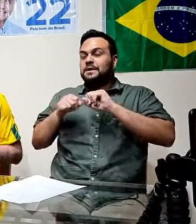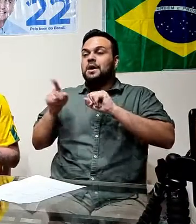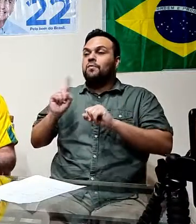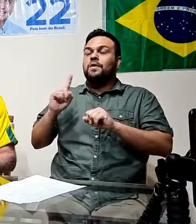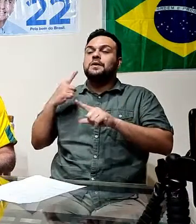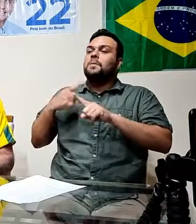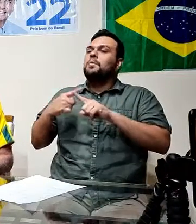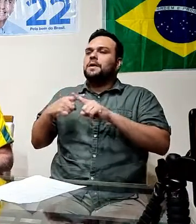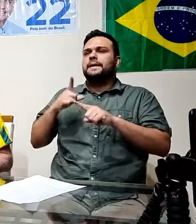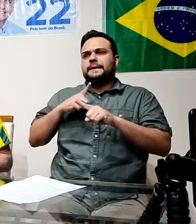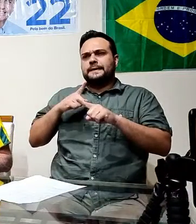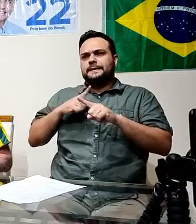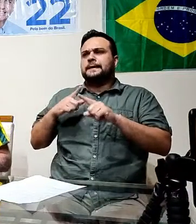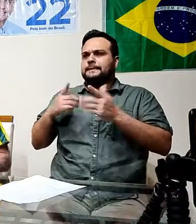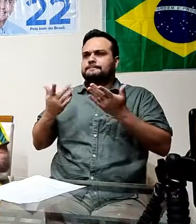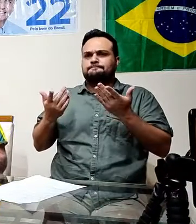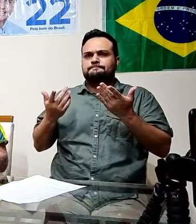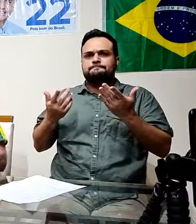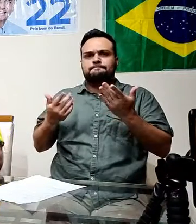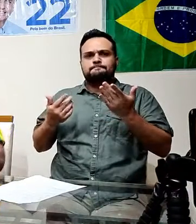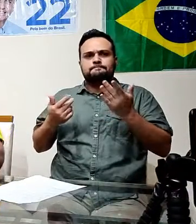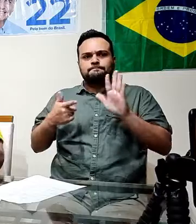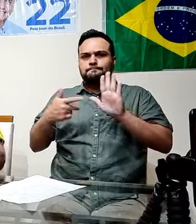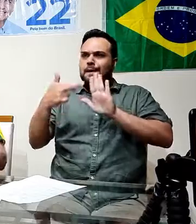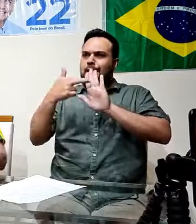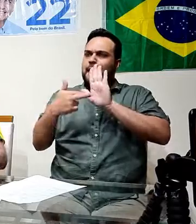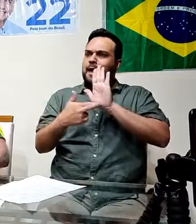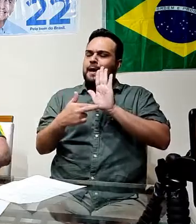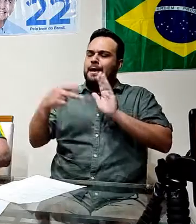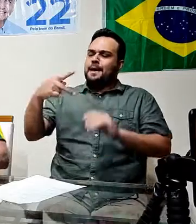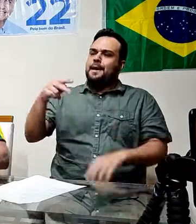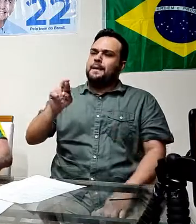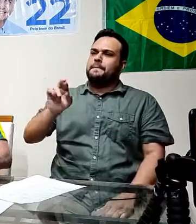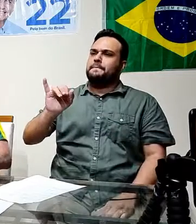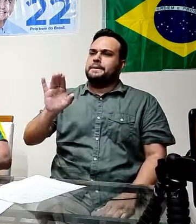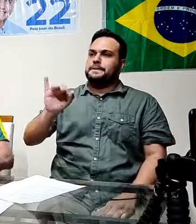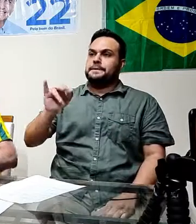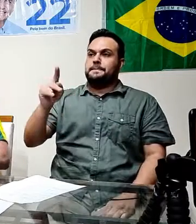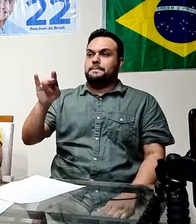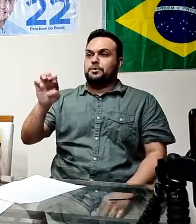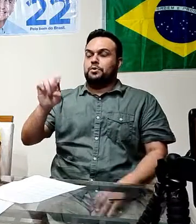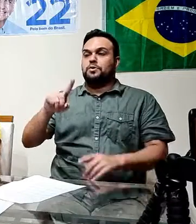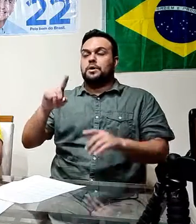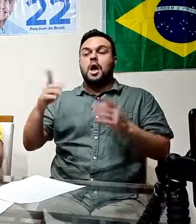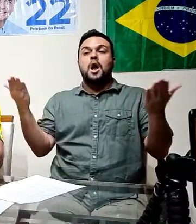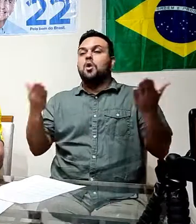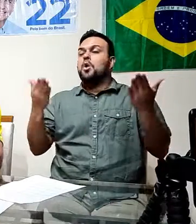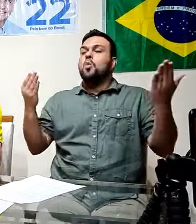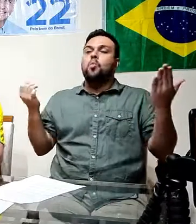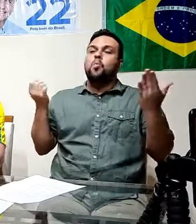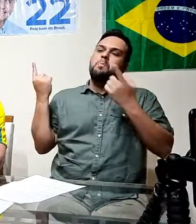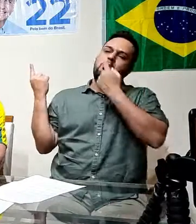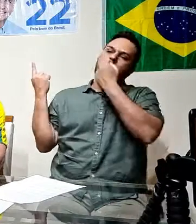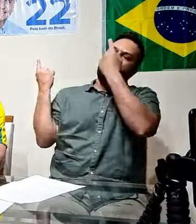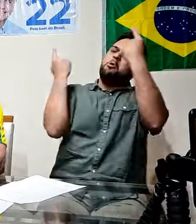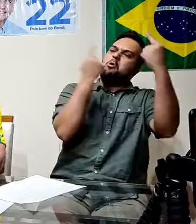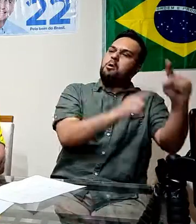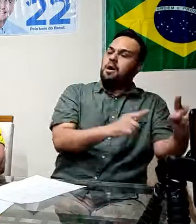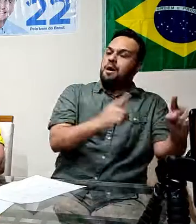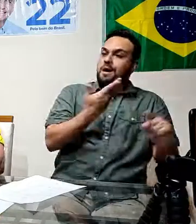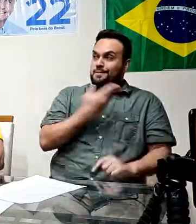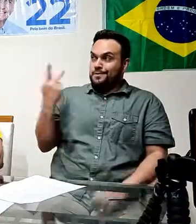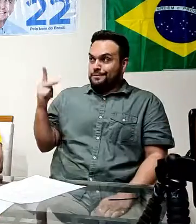tem princípios. E ele agora ataca, parece que é o ataque final do Ortega, amigo